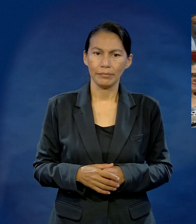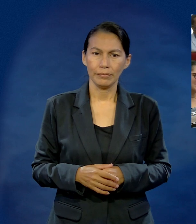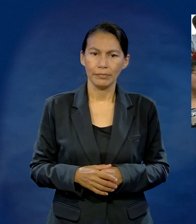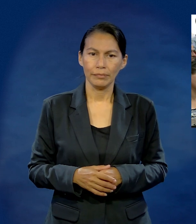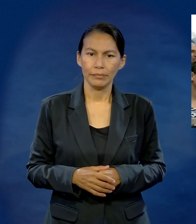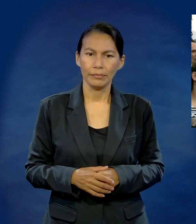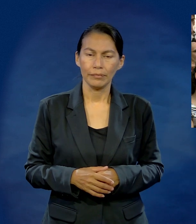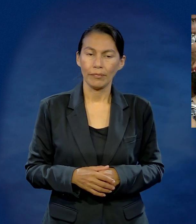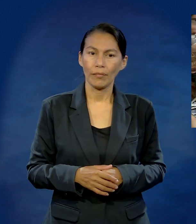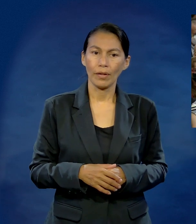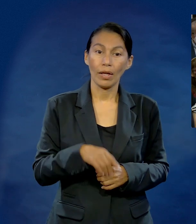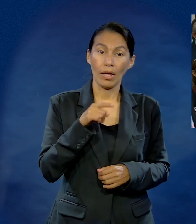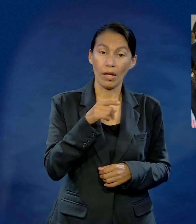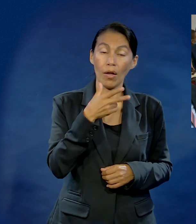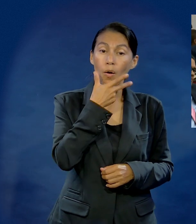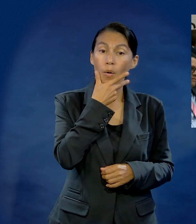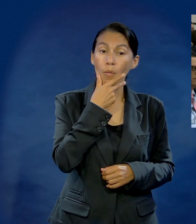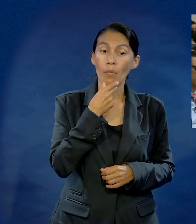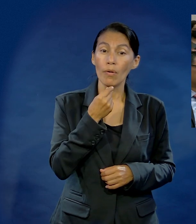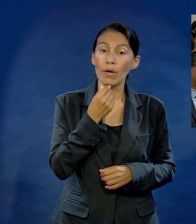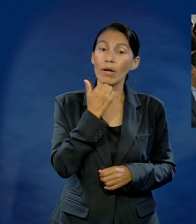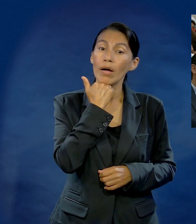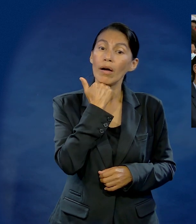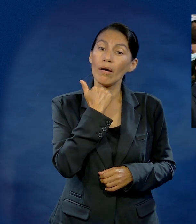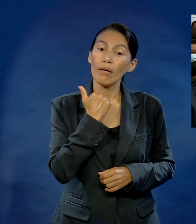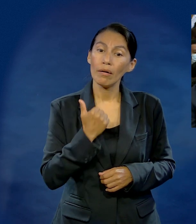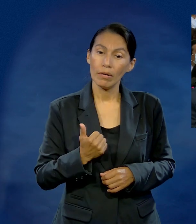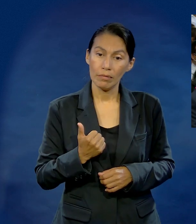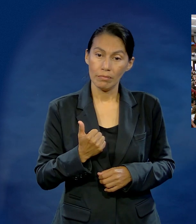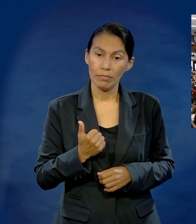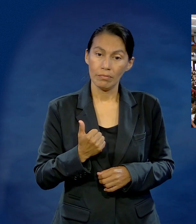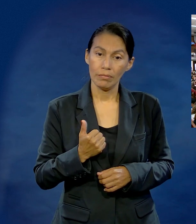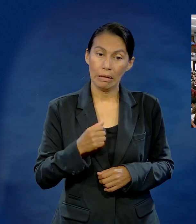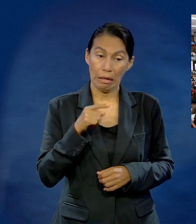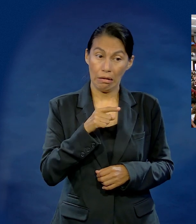boca. ¿Estamos bien? Segunda,